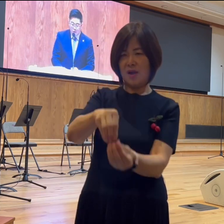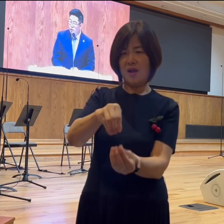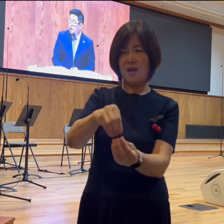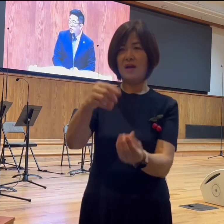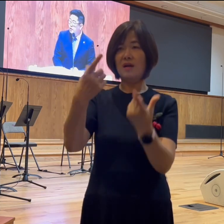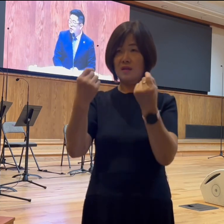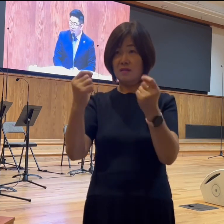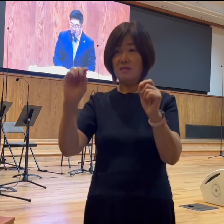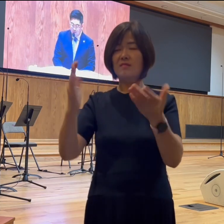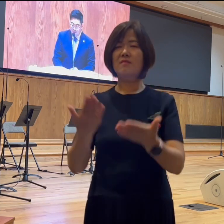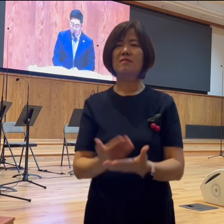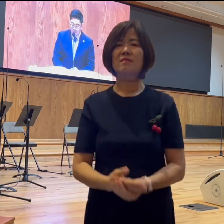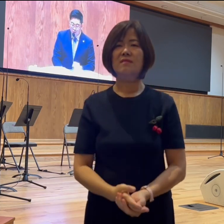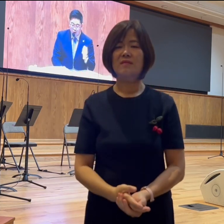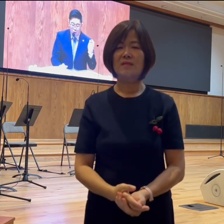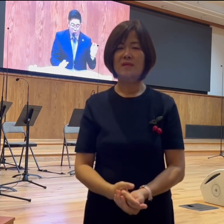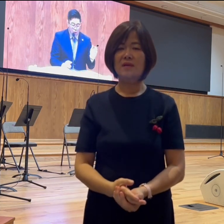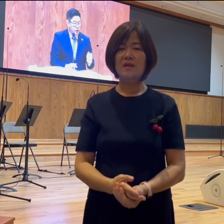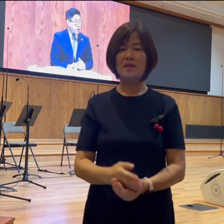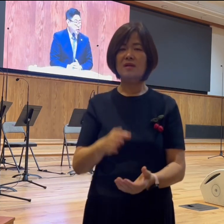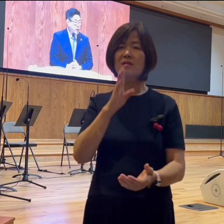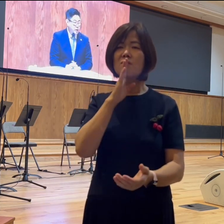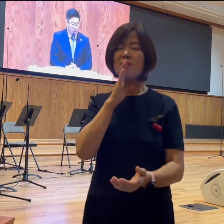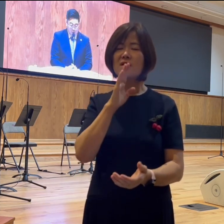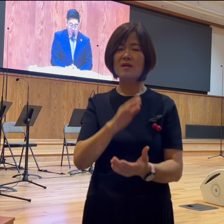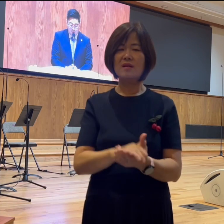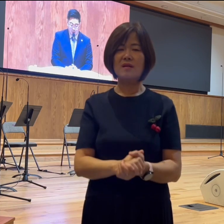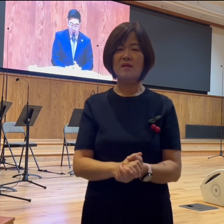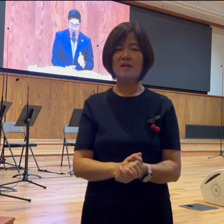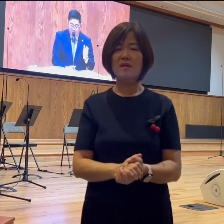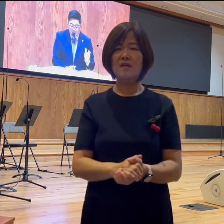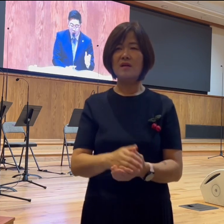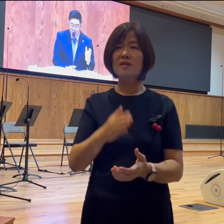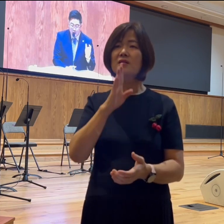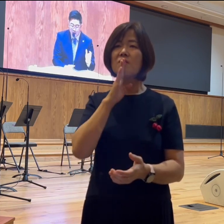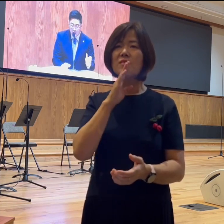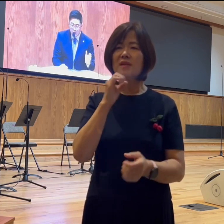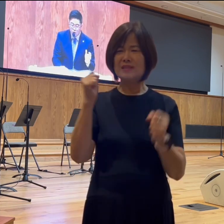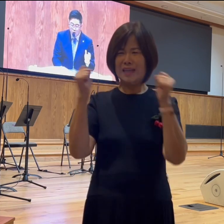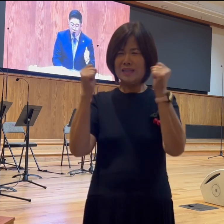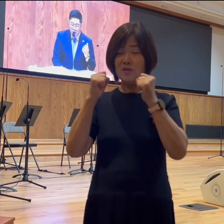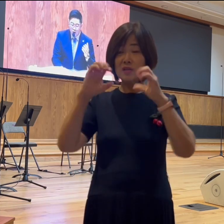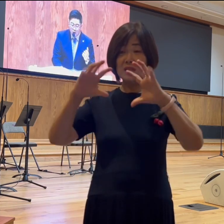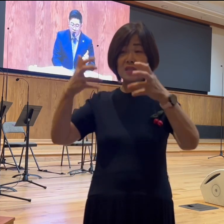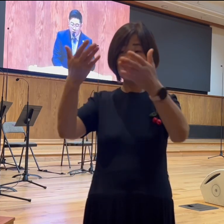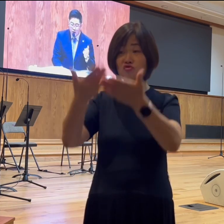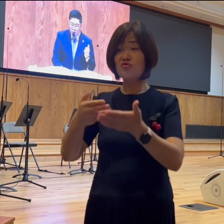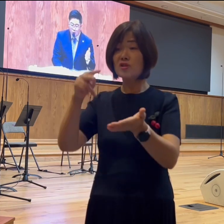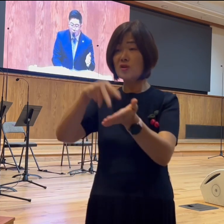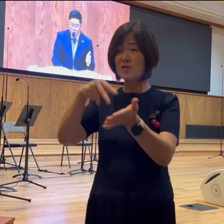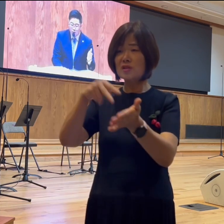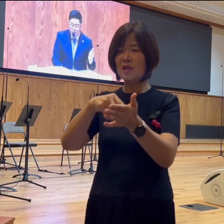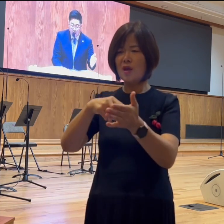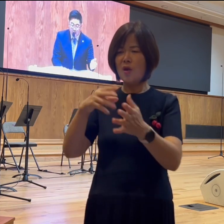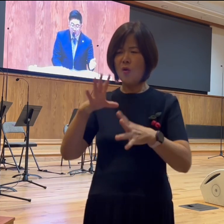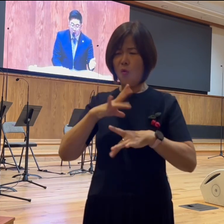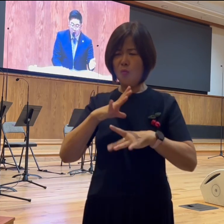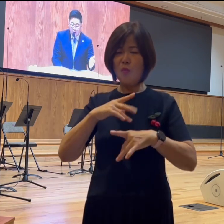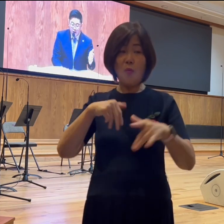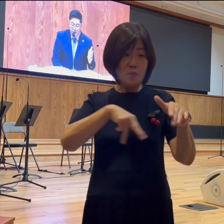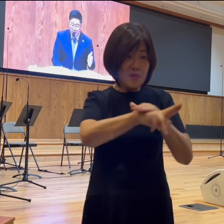여러분 이해가 되시나요? 저는 이 뒷부분이 기억에 많이 남거든요. 냉정한 세상이 주는 현실의 공포를